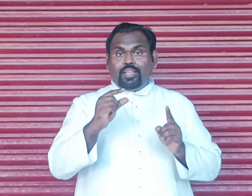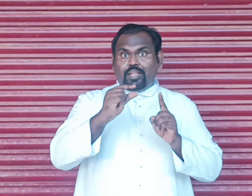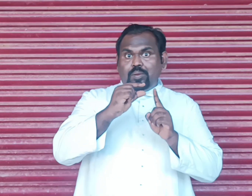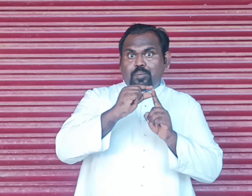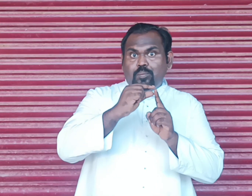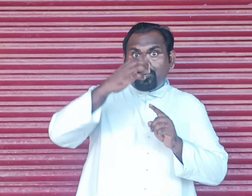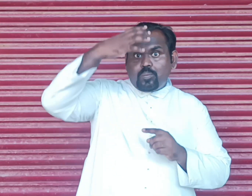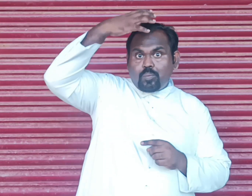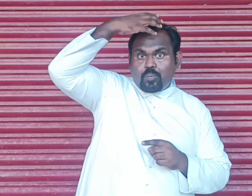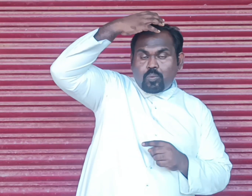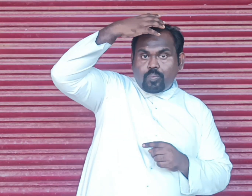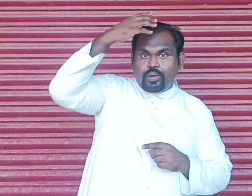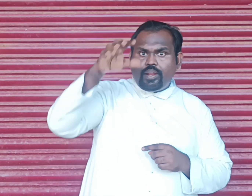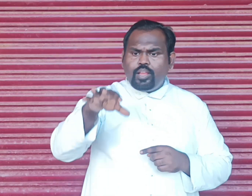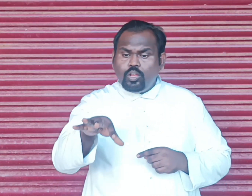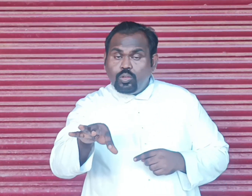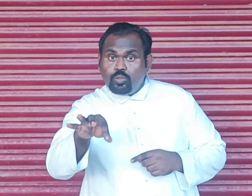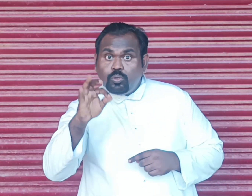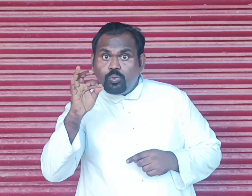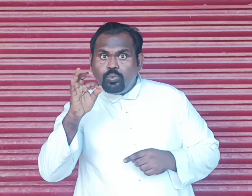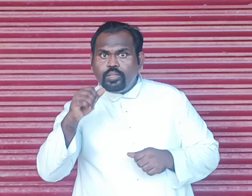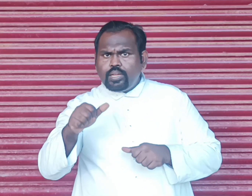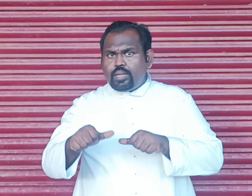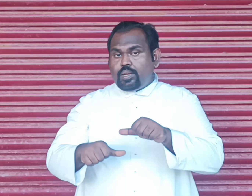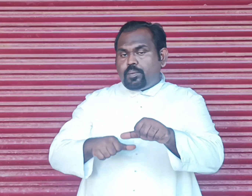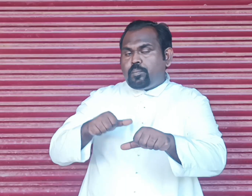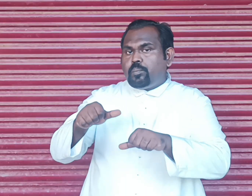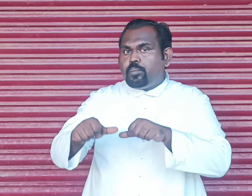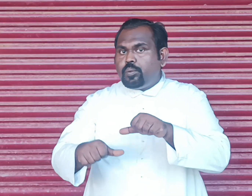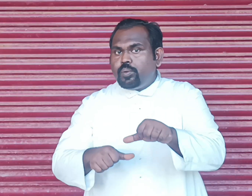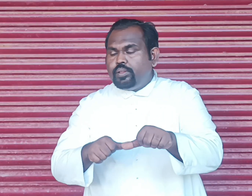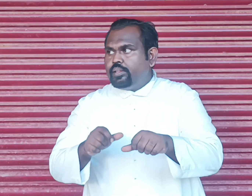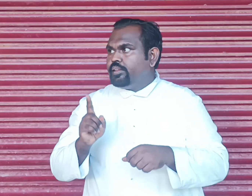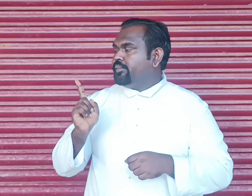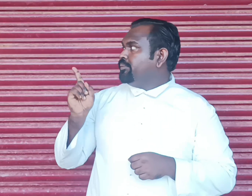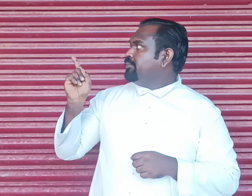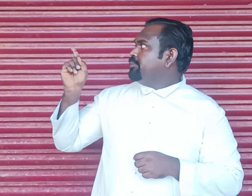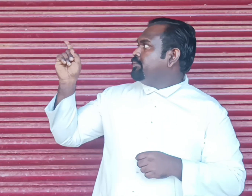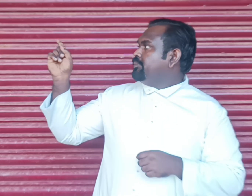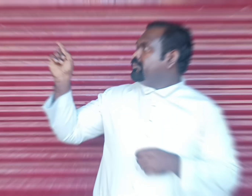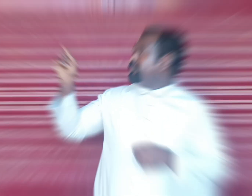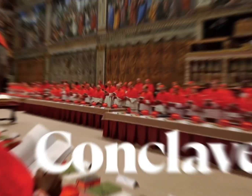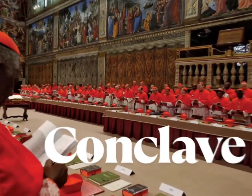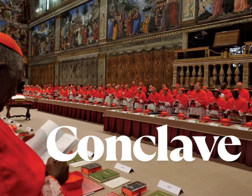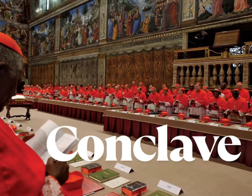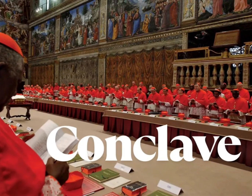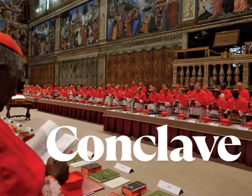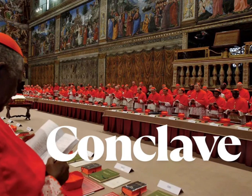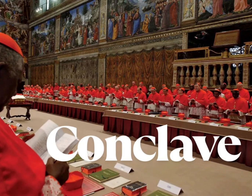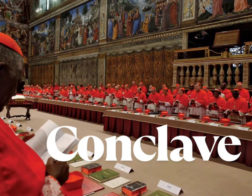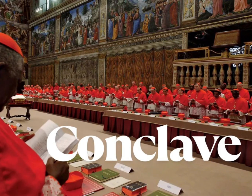പുതിയ പാപ്പയെ തിരഞ്ഞെടുക്കുവാനുള്ള പ്രക്രിയ, അതായത് കോൺക്ലേവ്